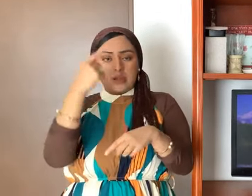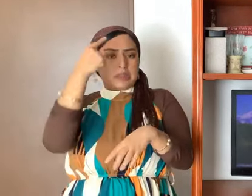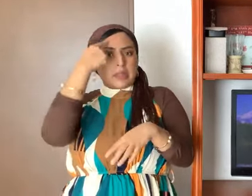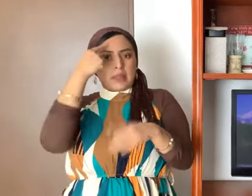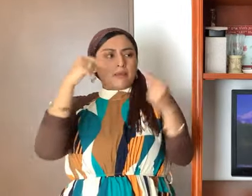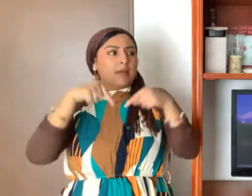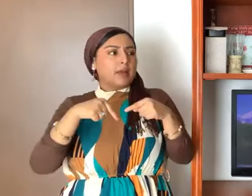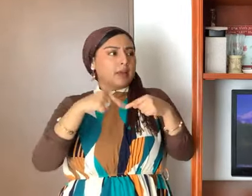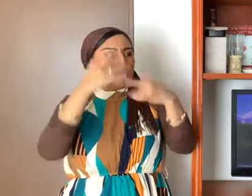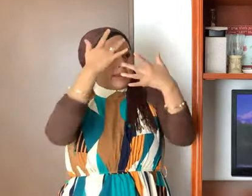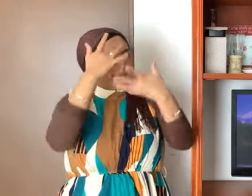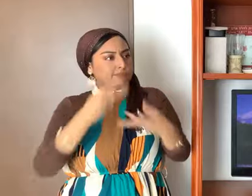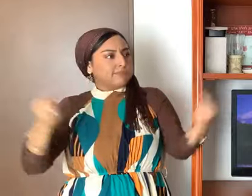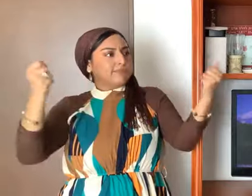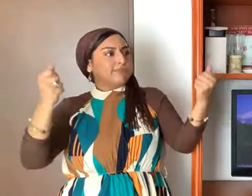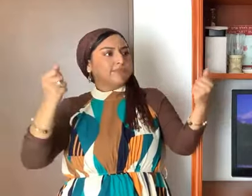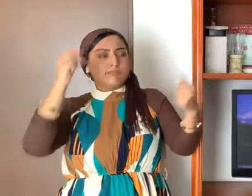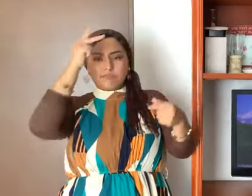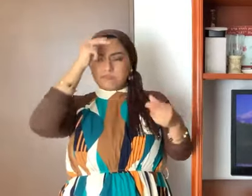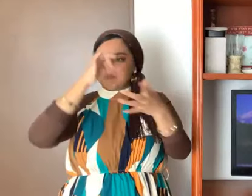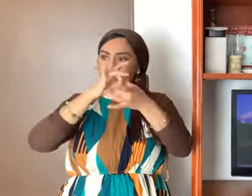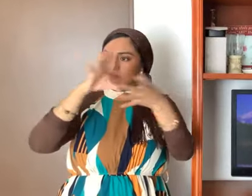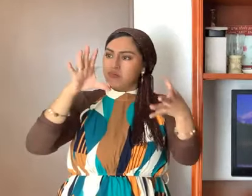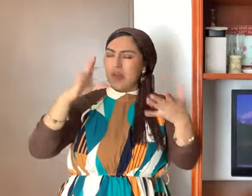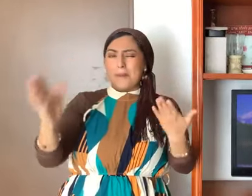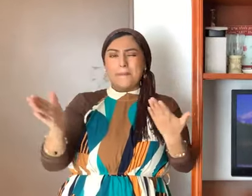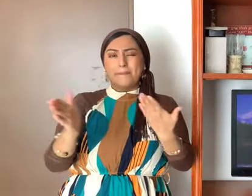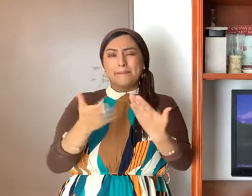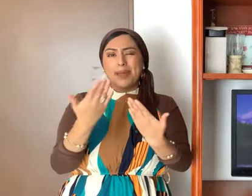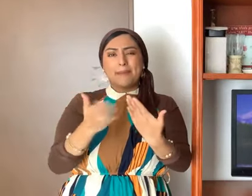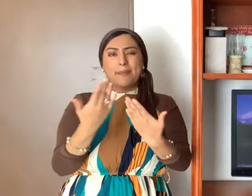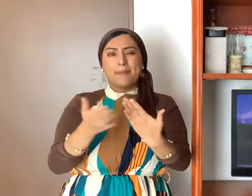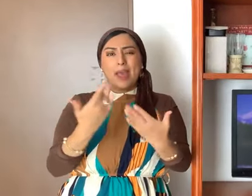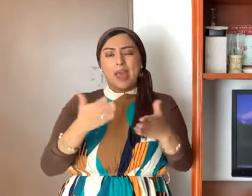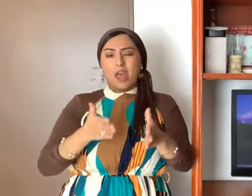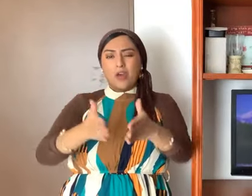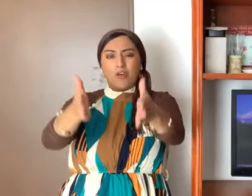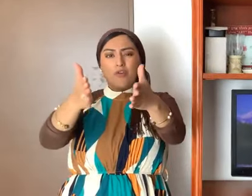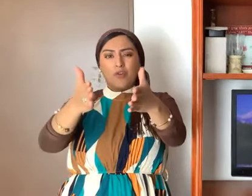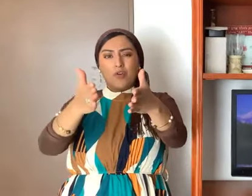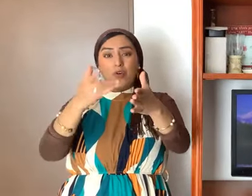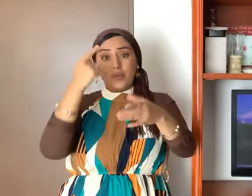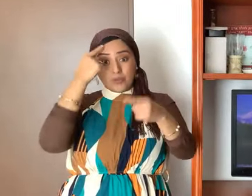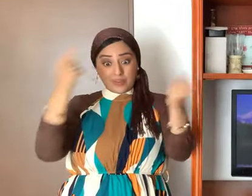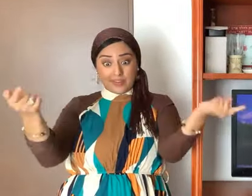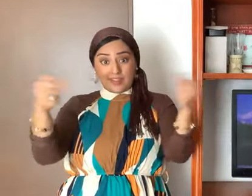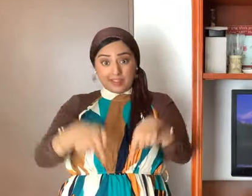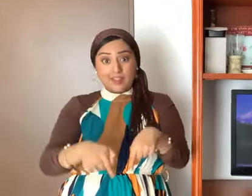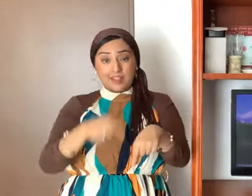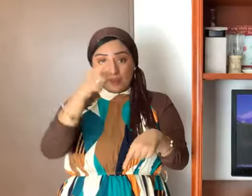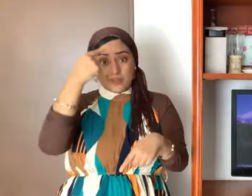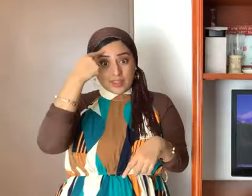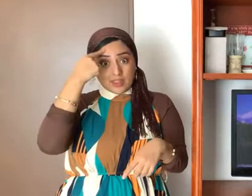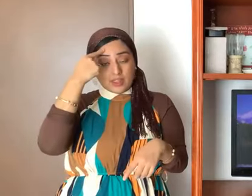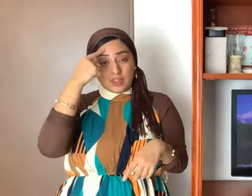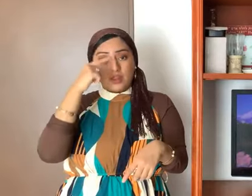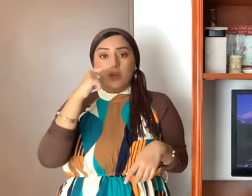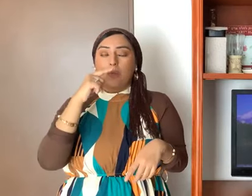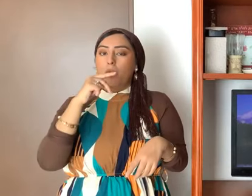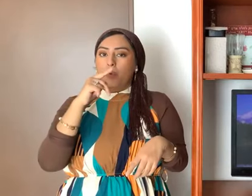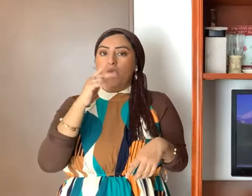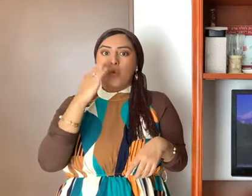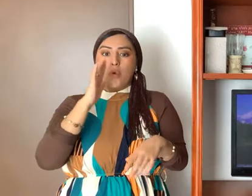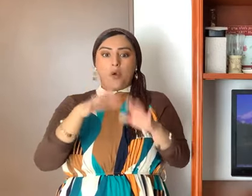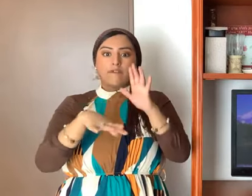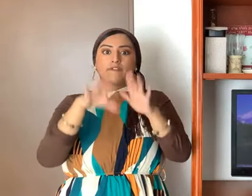obtener sanidad, liberación demoníaca, cancelación de maldiciones, etcétera, etcétera. Si veniste para eso, te vas a